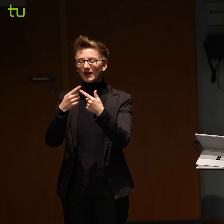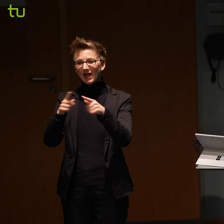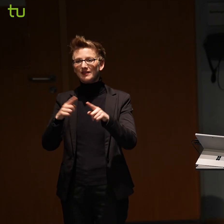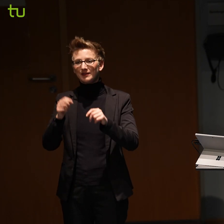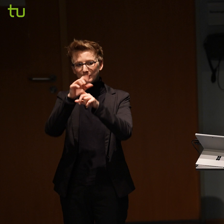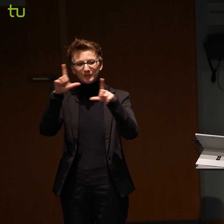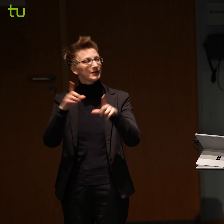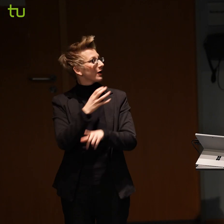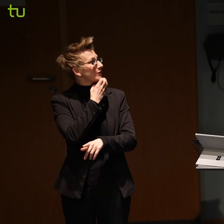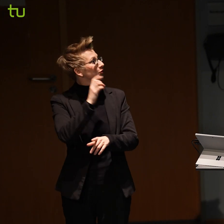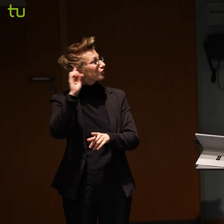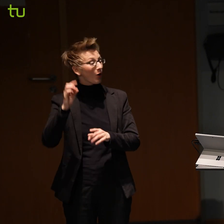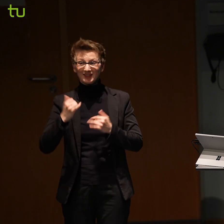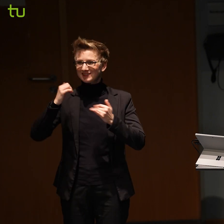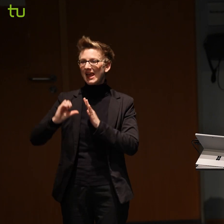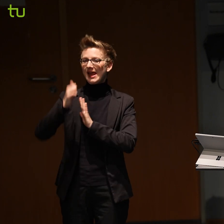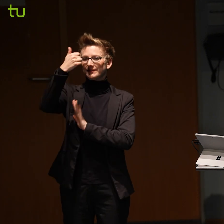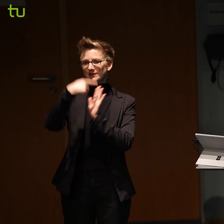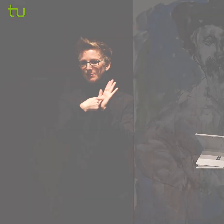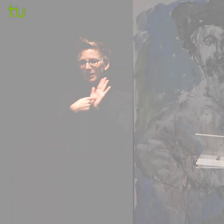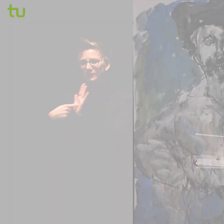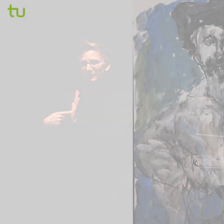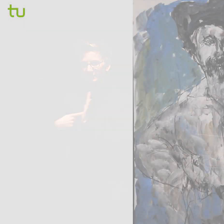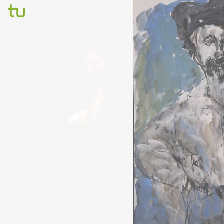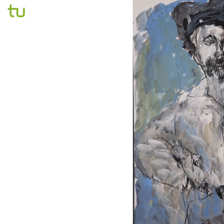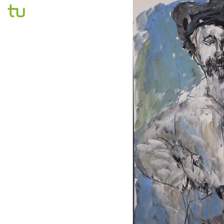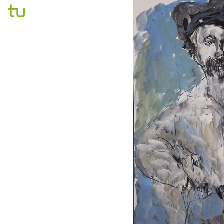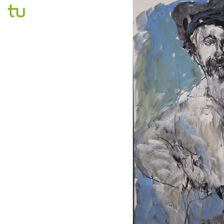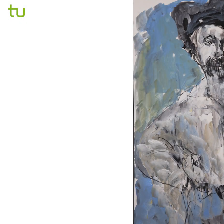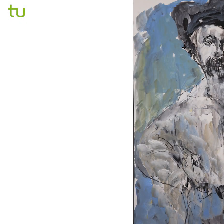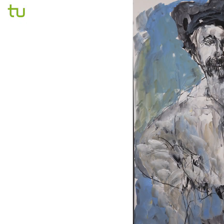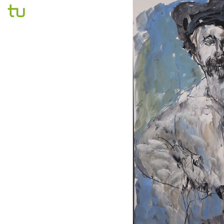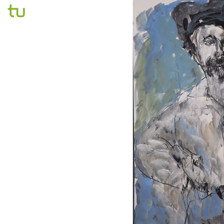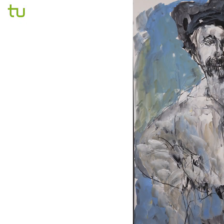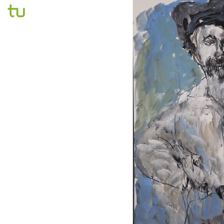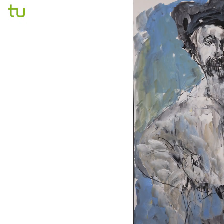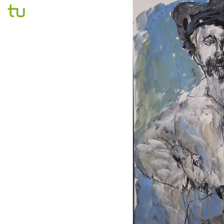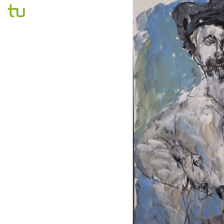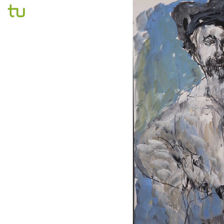auch, und zwar zum ersten Mal, vor einem größeren Publikum zeigen möchte.